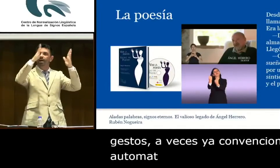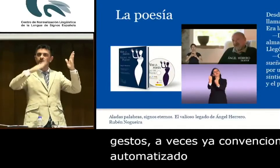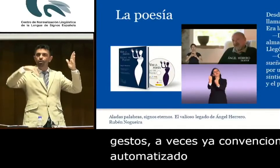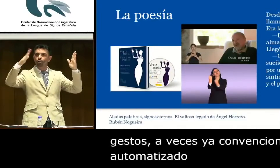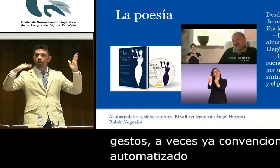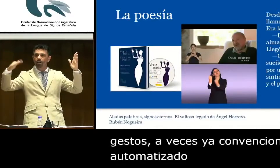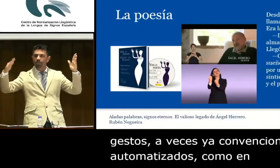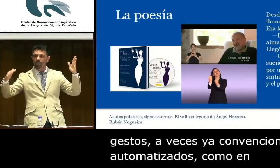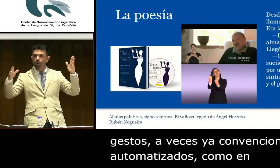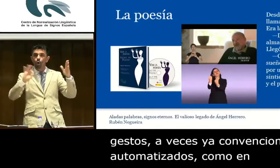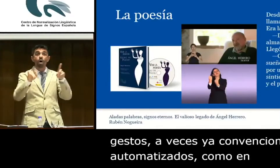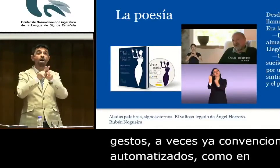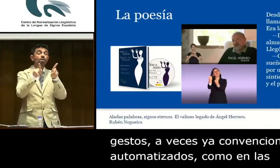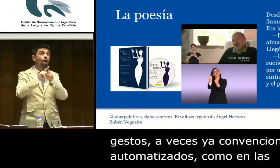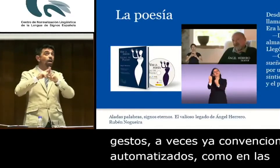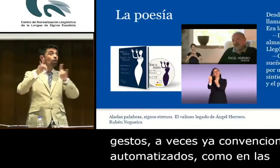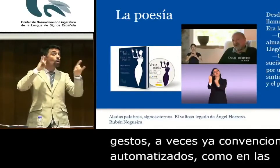o como en las onomatopeyas.